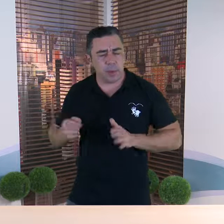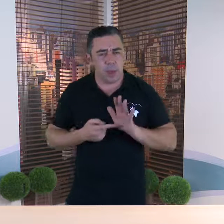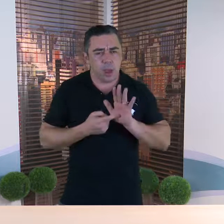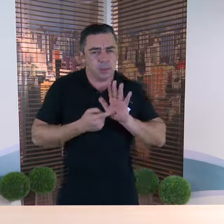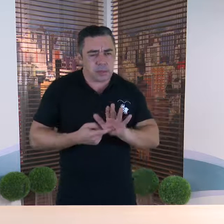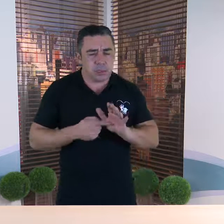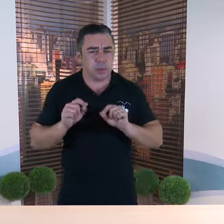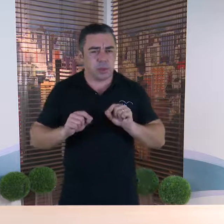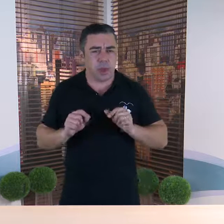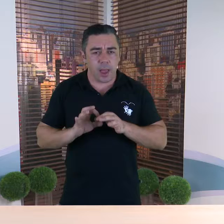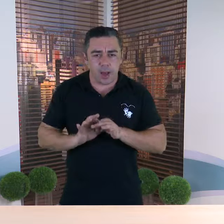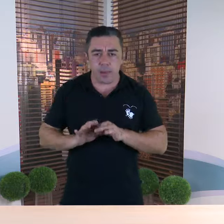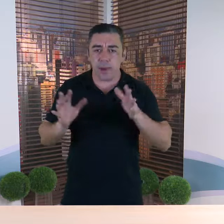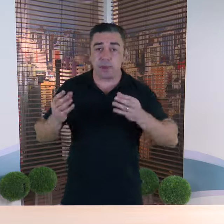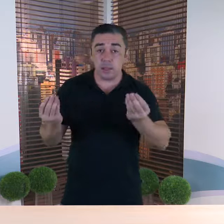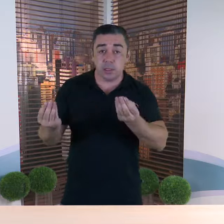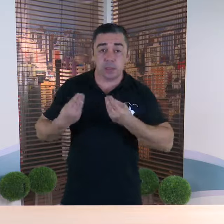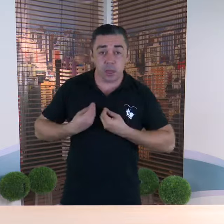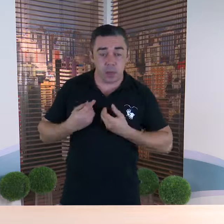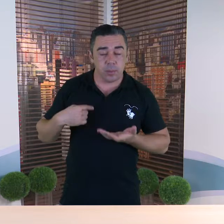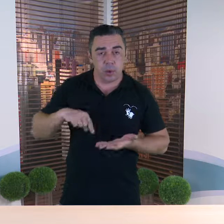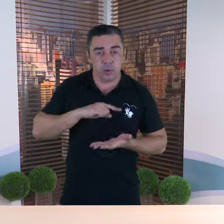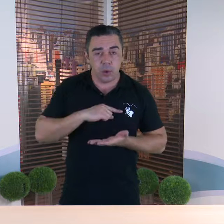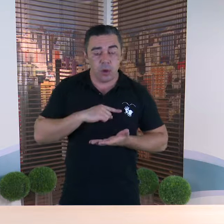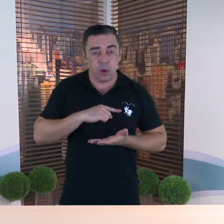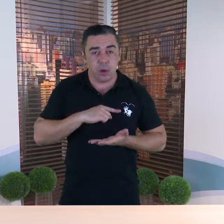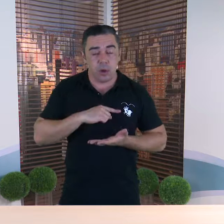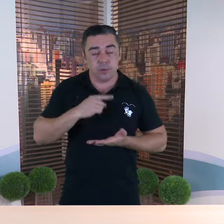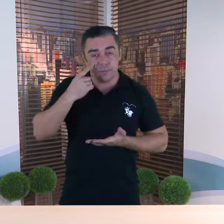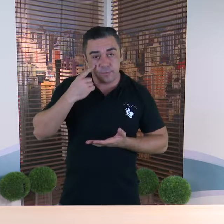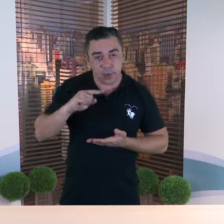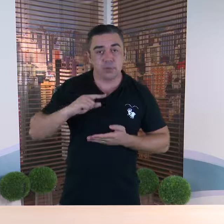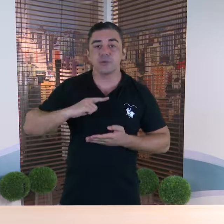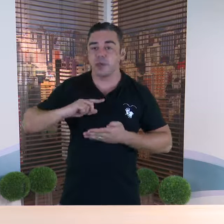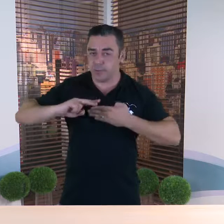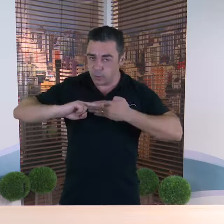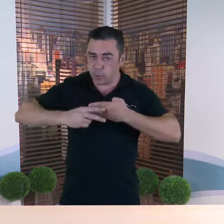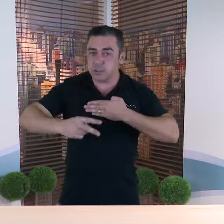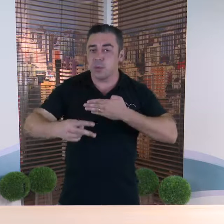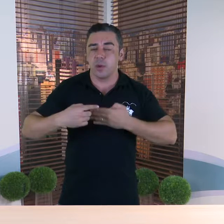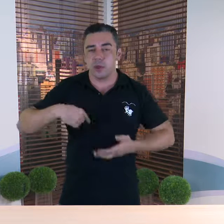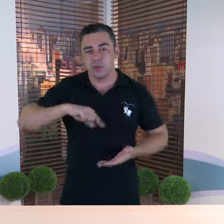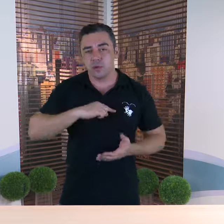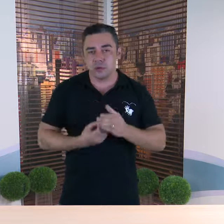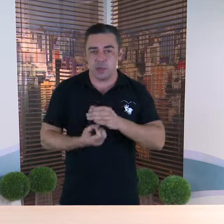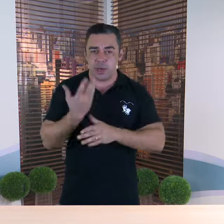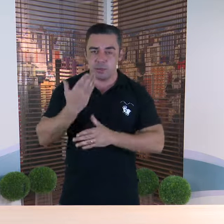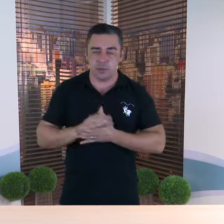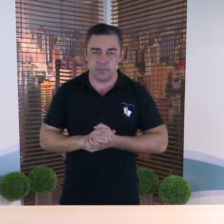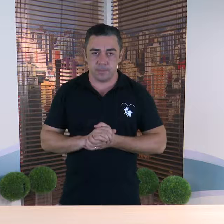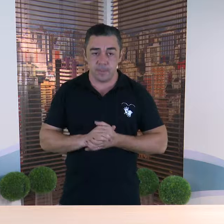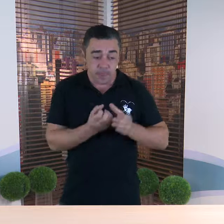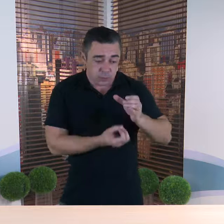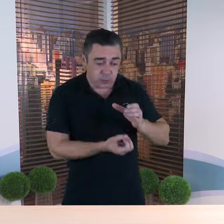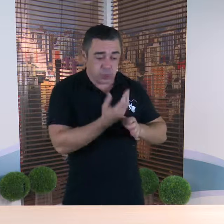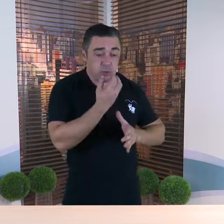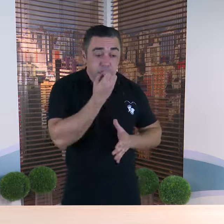presente da liberdade que foi concedido veio com todas as consequências da existência. O surgimento do